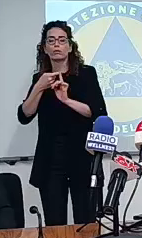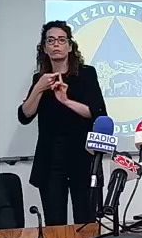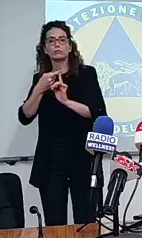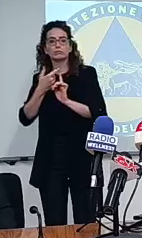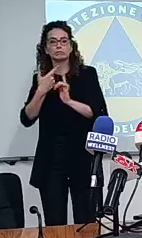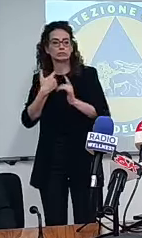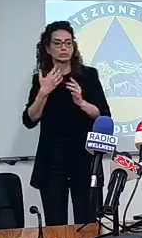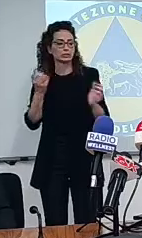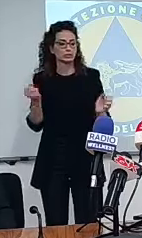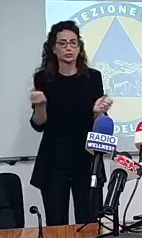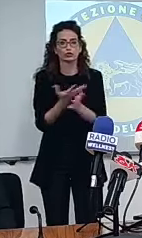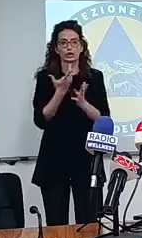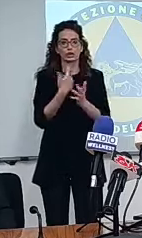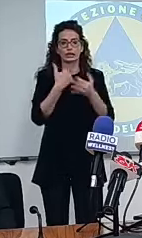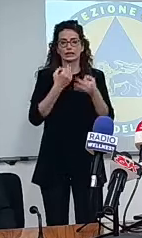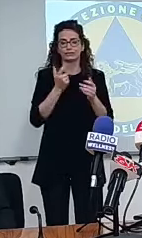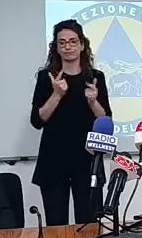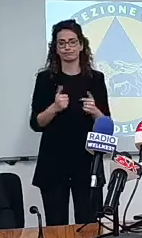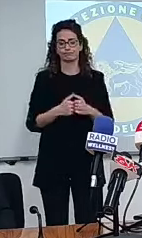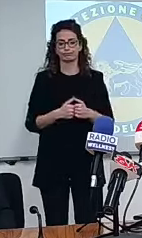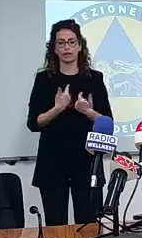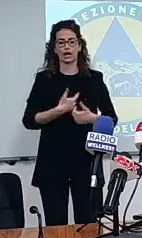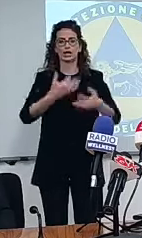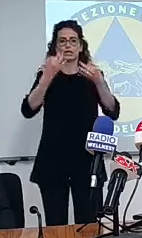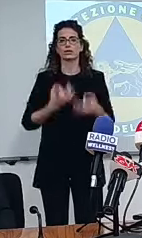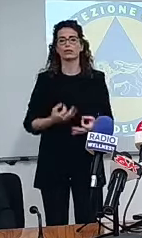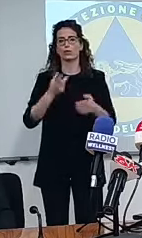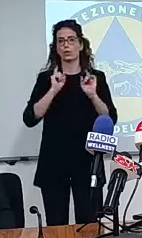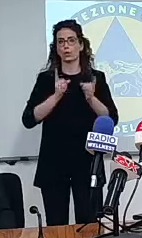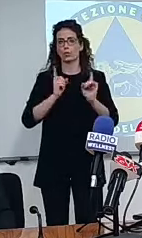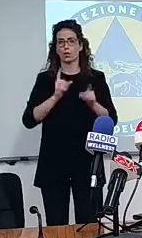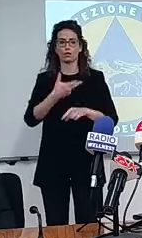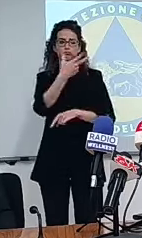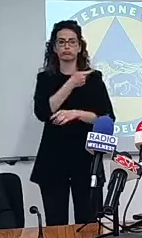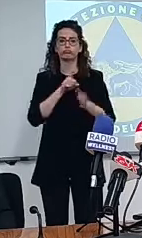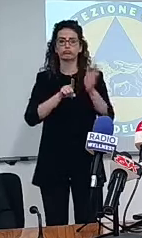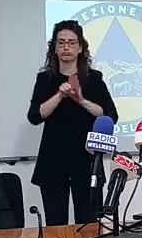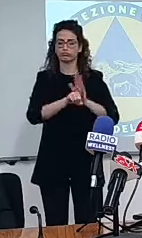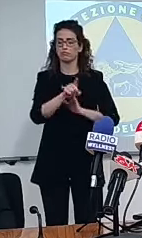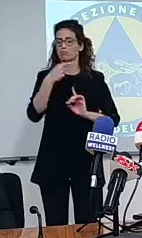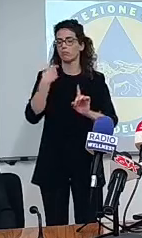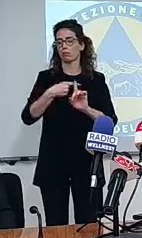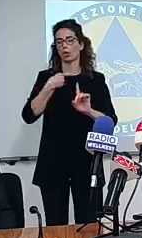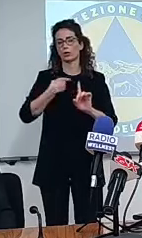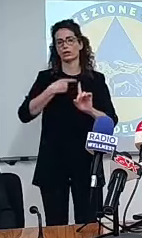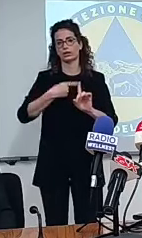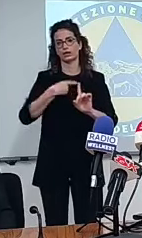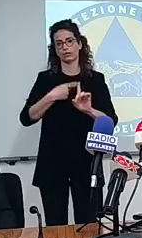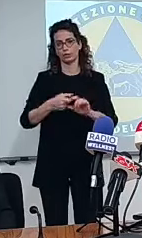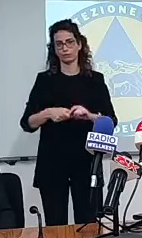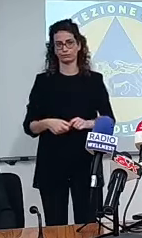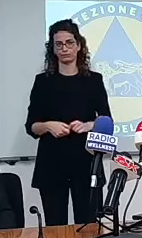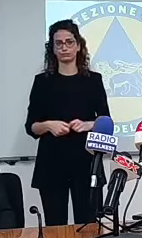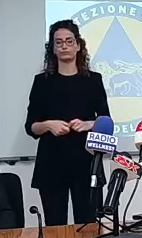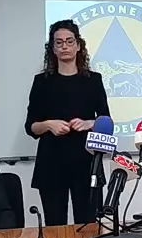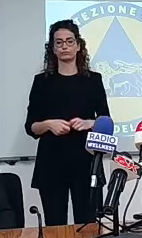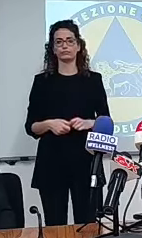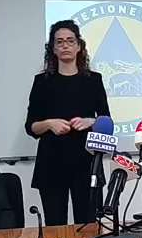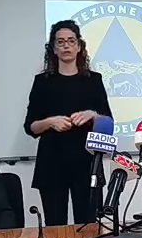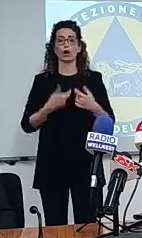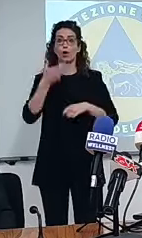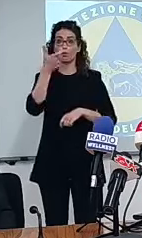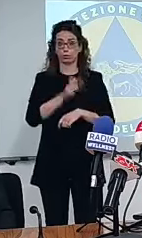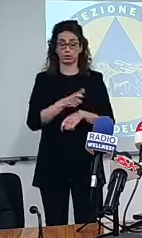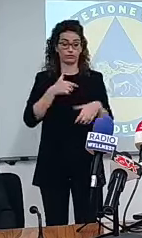certezza, che le vaccinazioni stanno dando ottimi risultati. Li stanno dando perché le